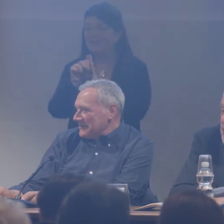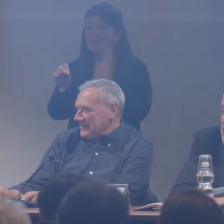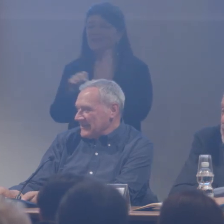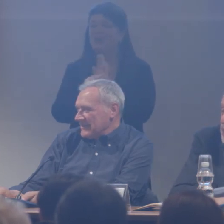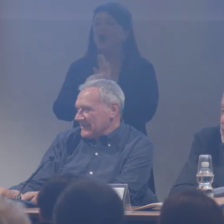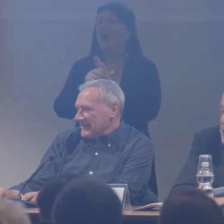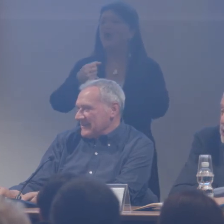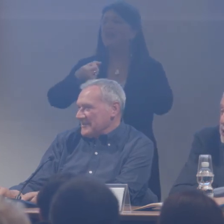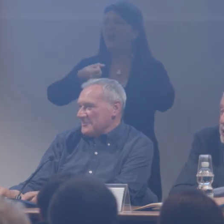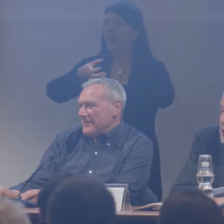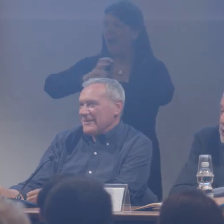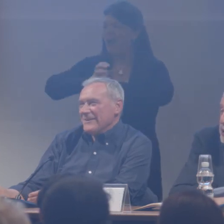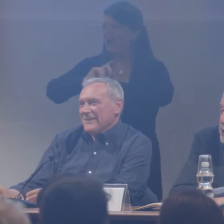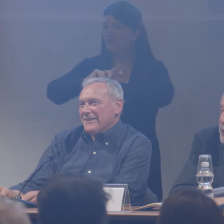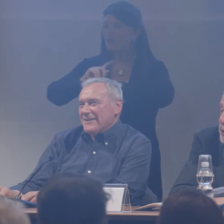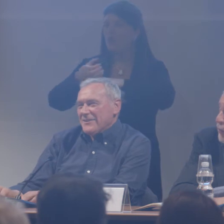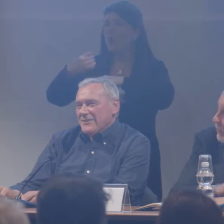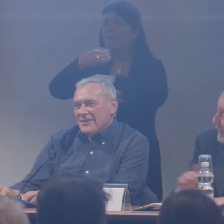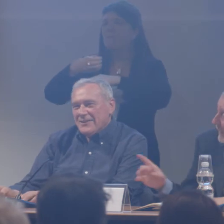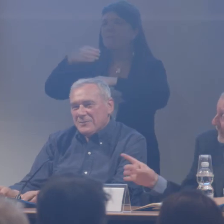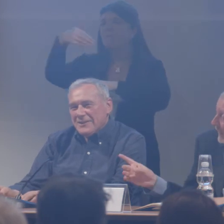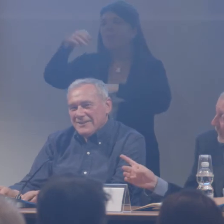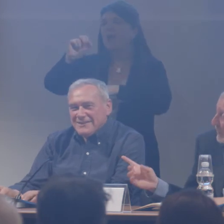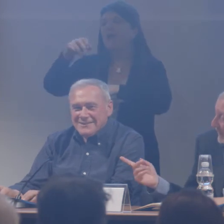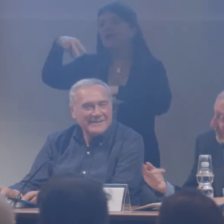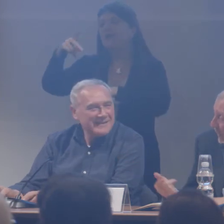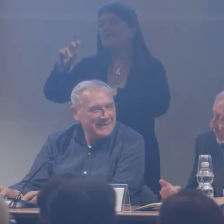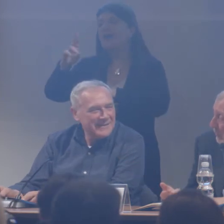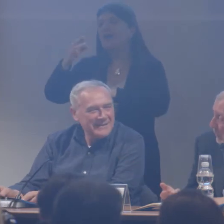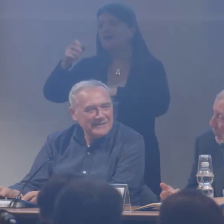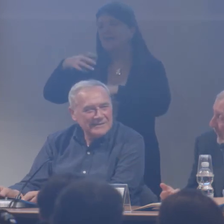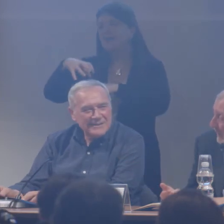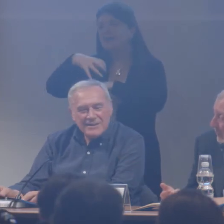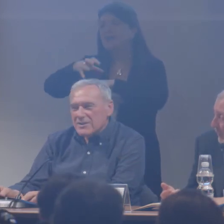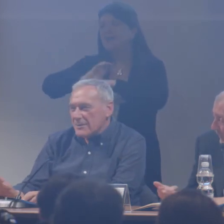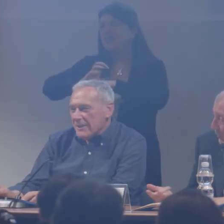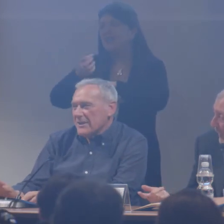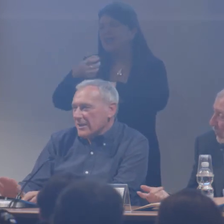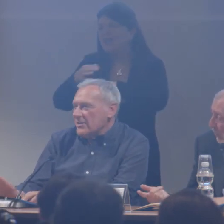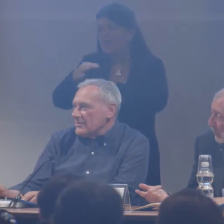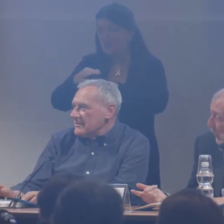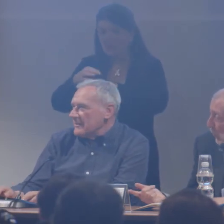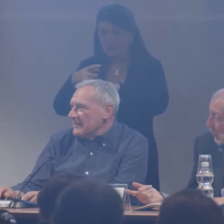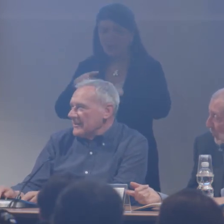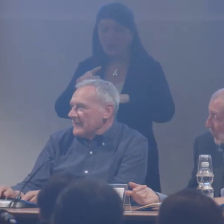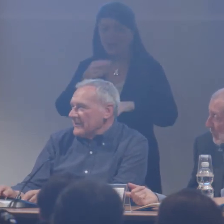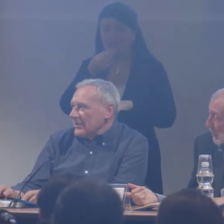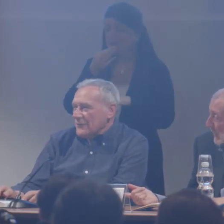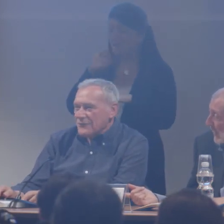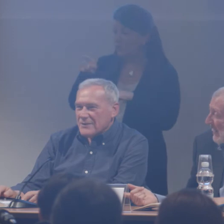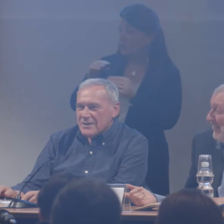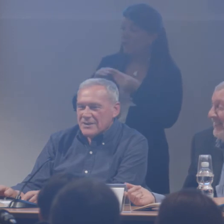dei mandarini, scusate. Comunque se fai un film sul Maxi Processo sarà un film